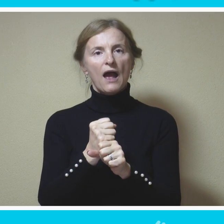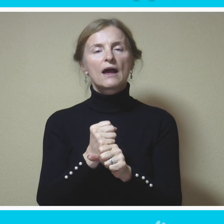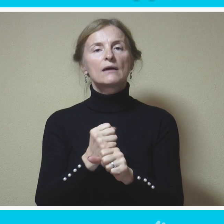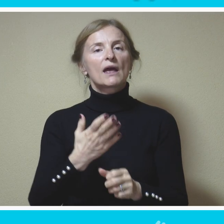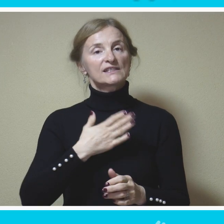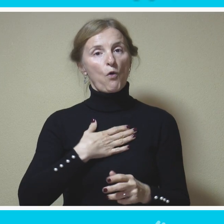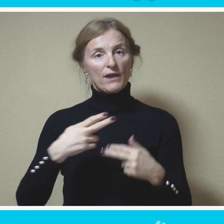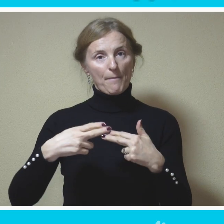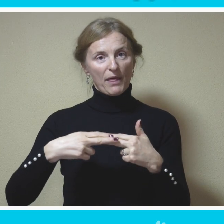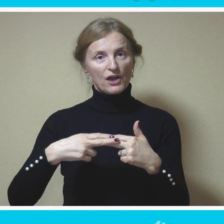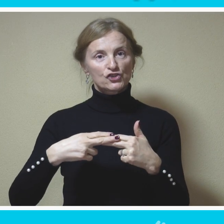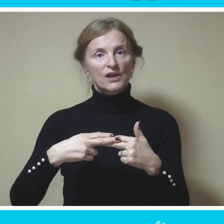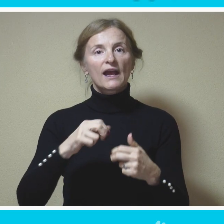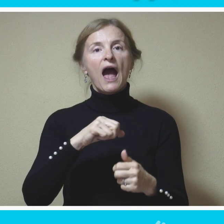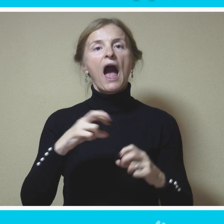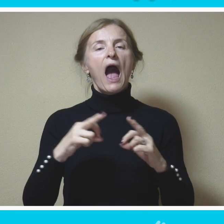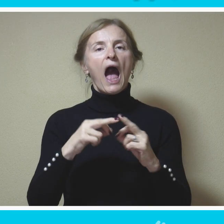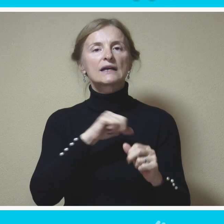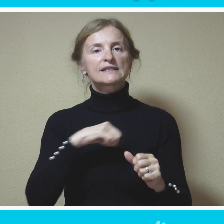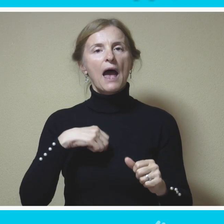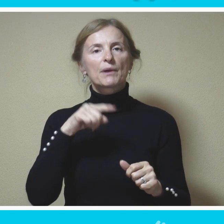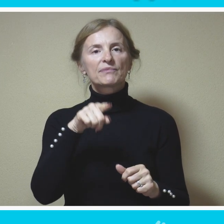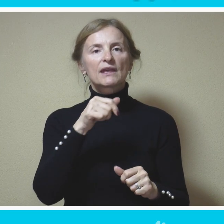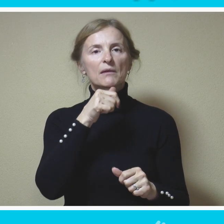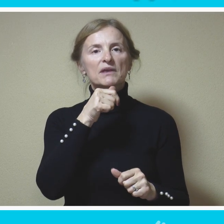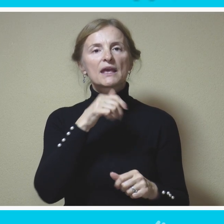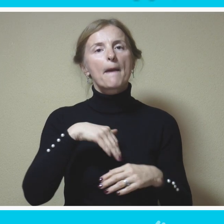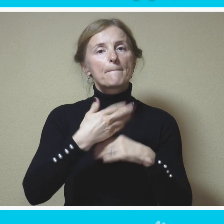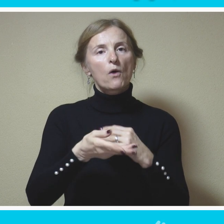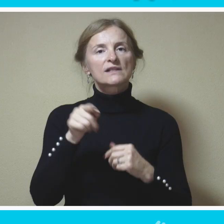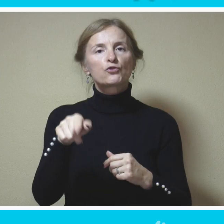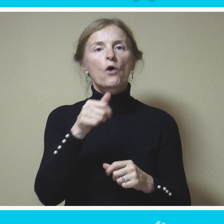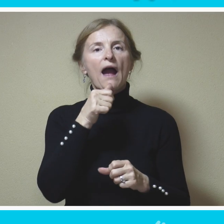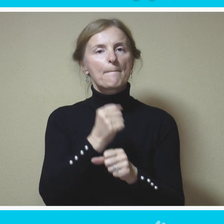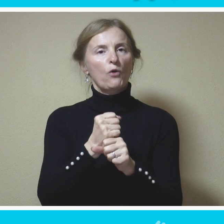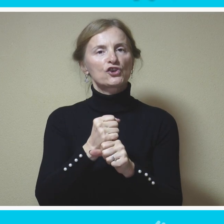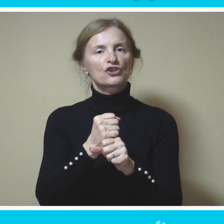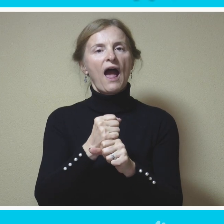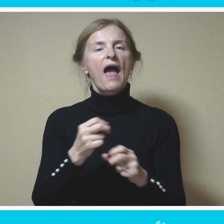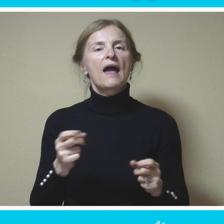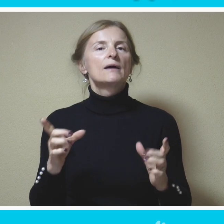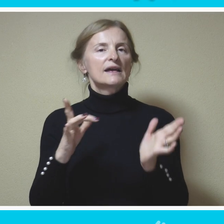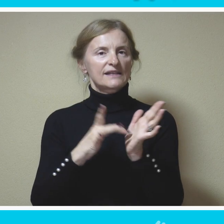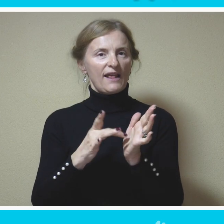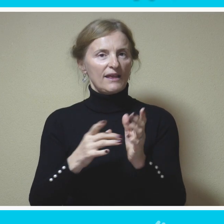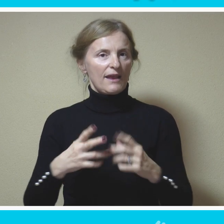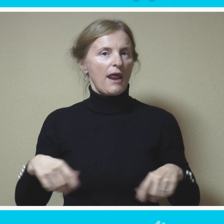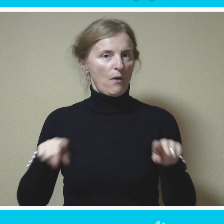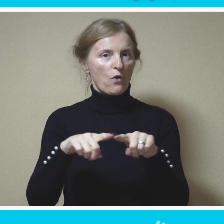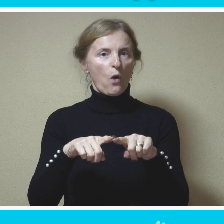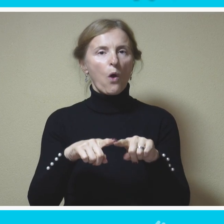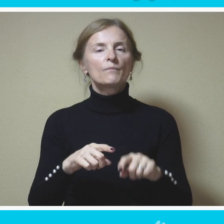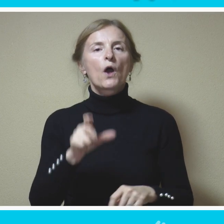podrška, najpre svojih bližnjih, a samim tim posle toga i podrška sredine.